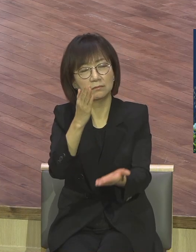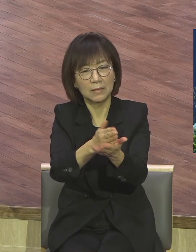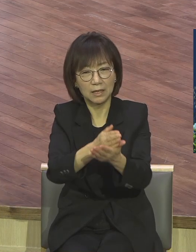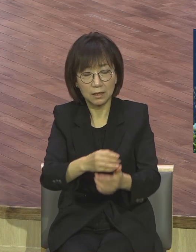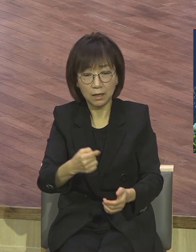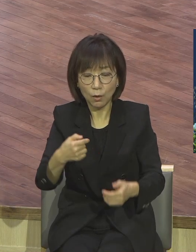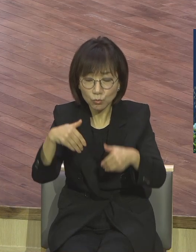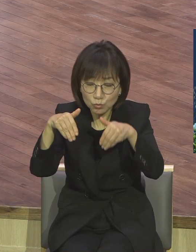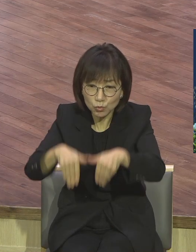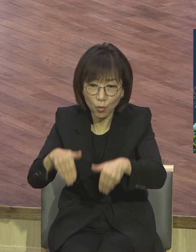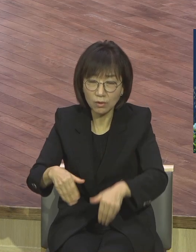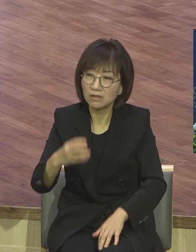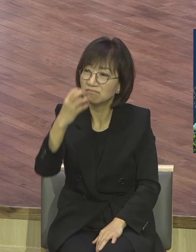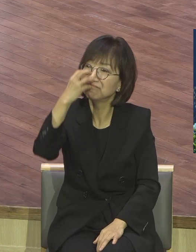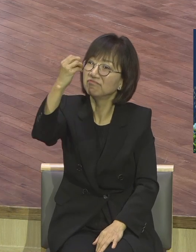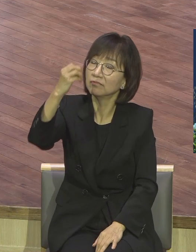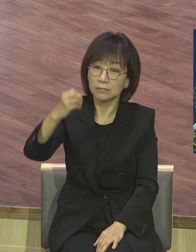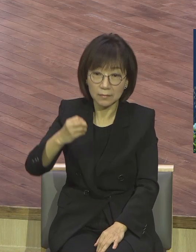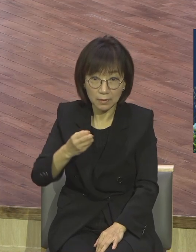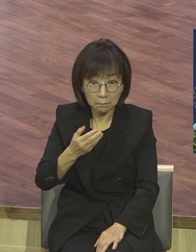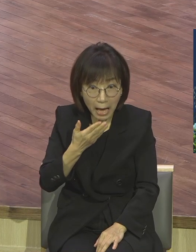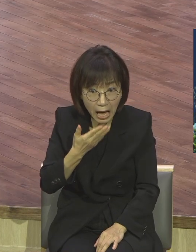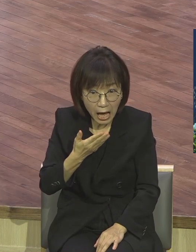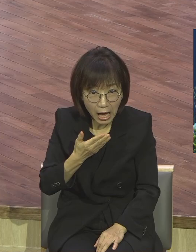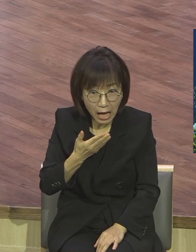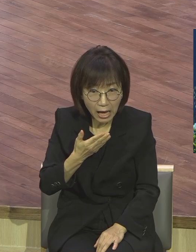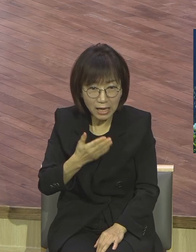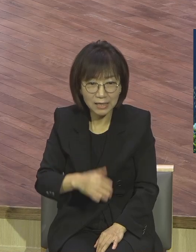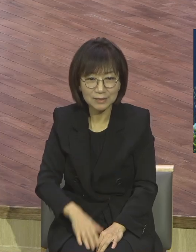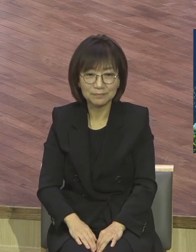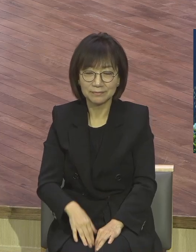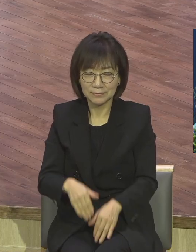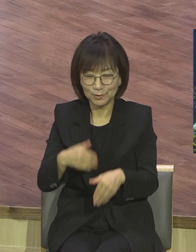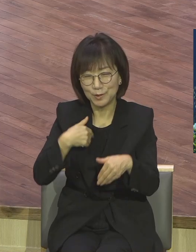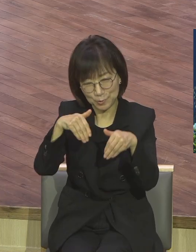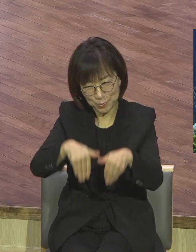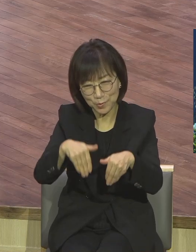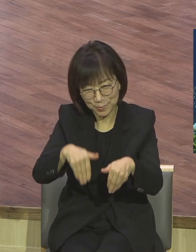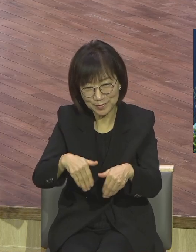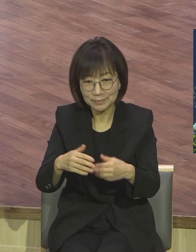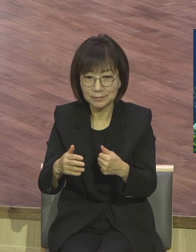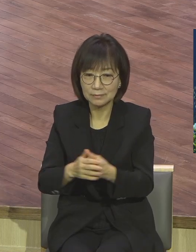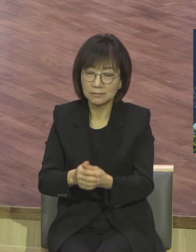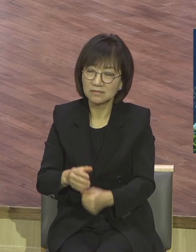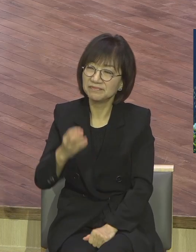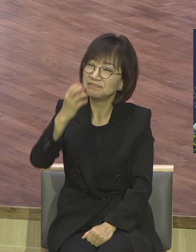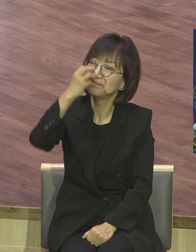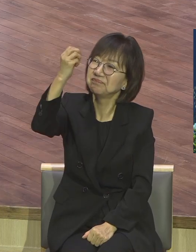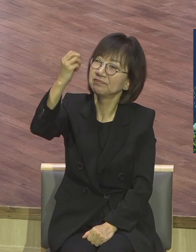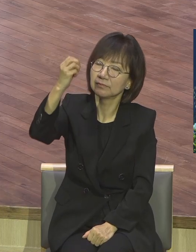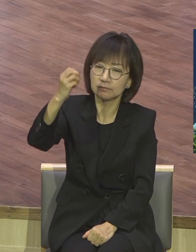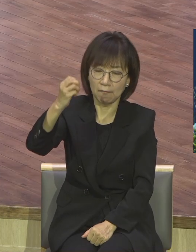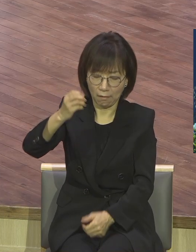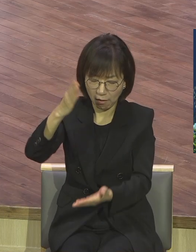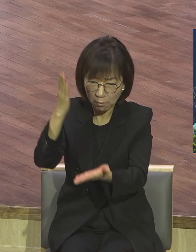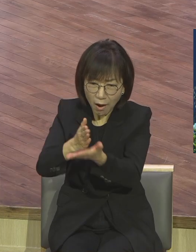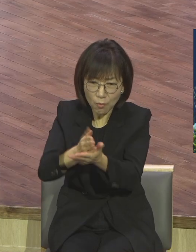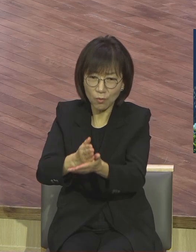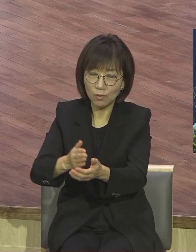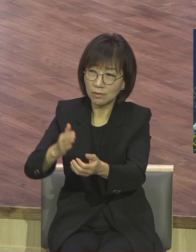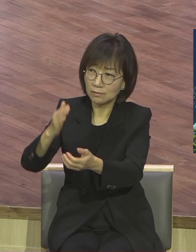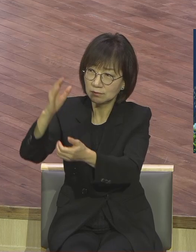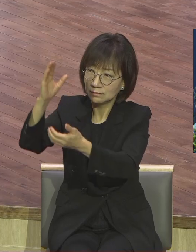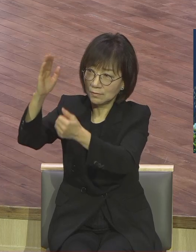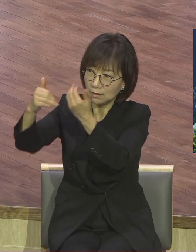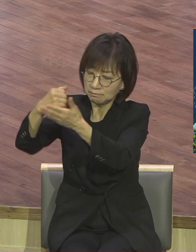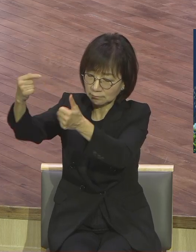종놈이. 종이 무슨 님자가 부습니까? 종은 종이지. 그러니까 그런 하나님 앞에서 그런